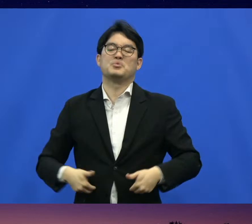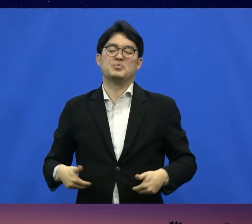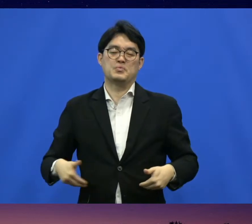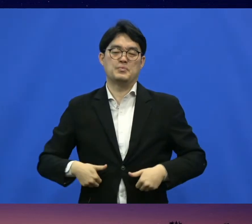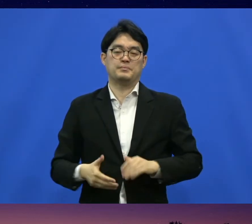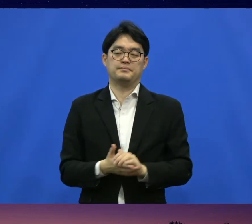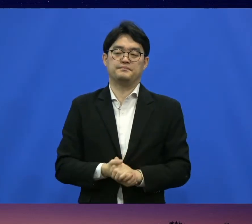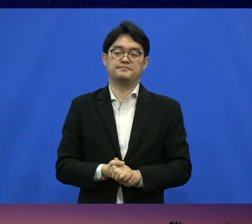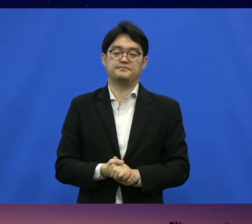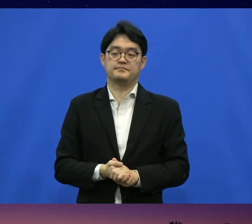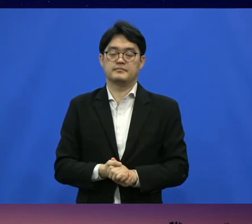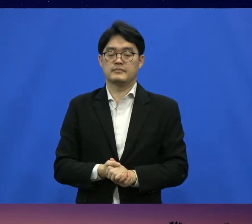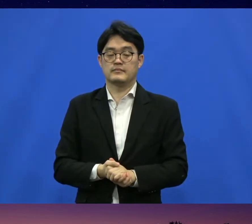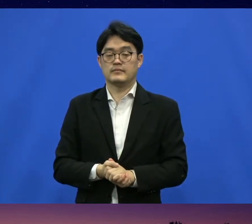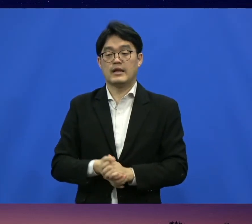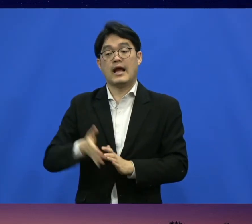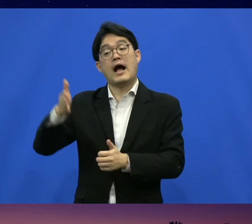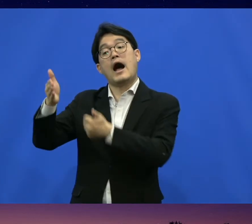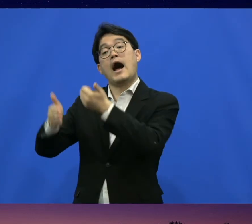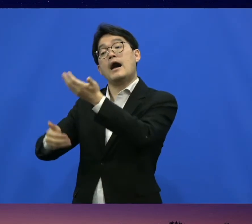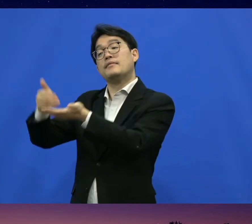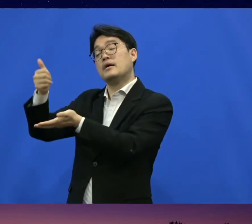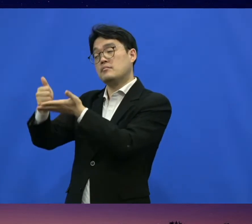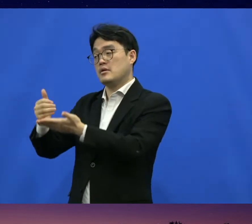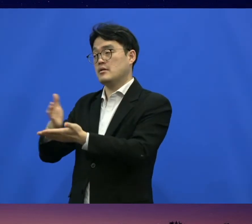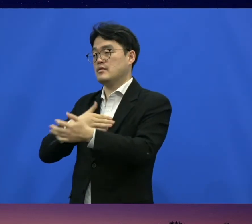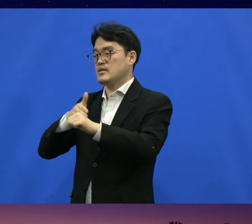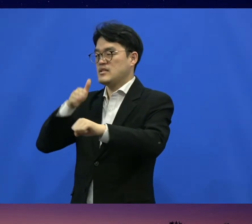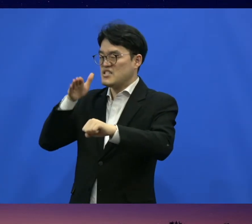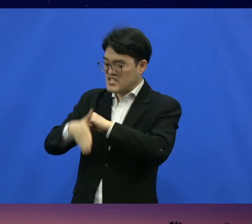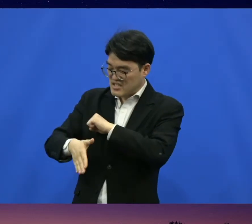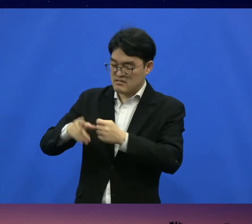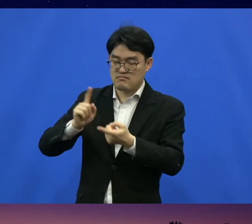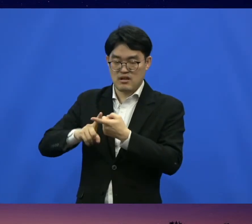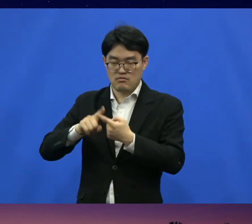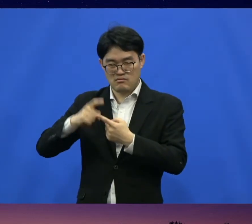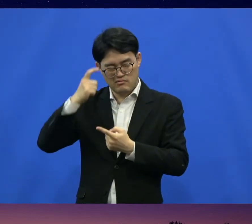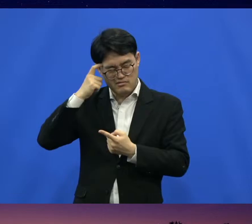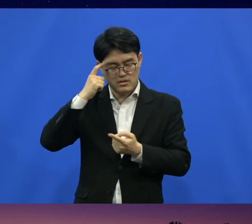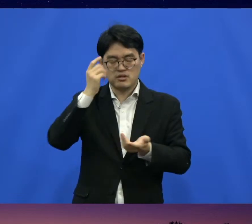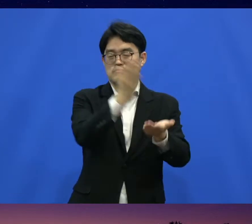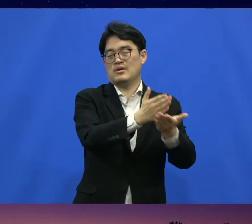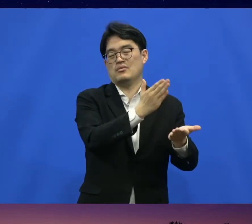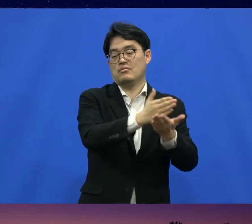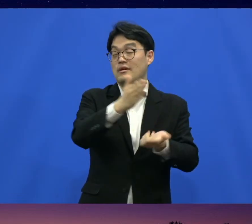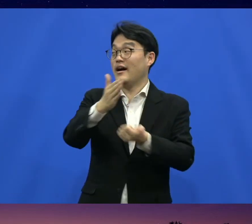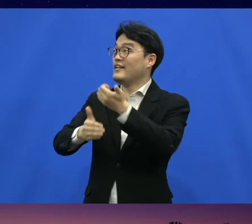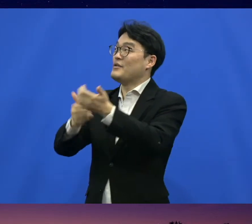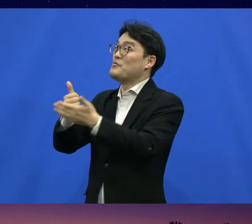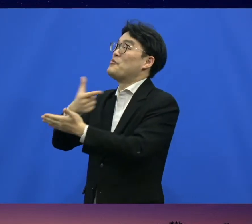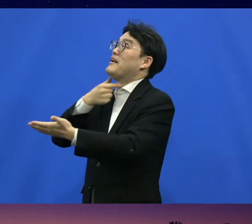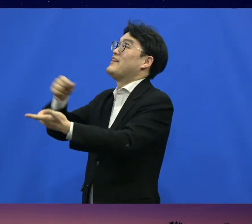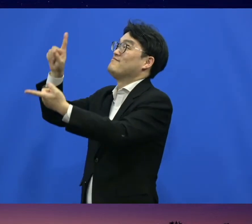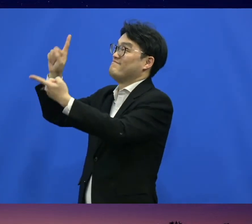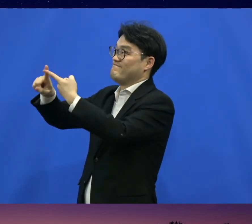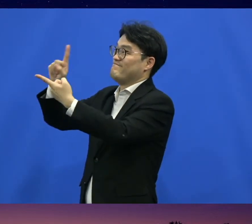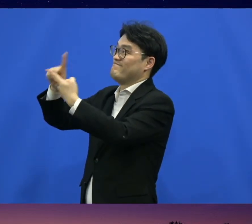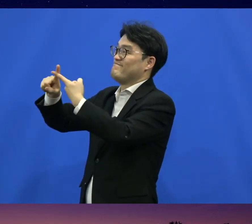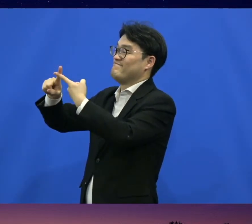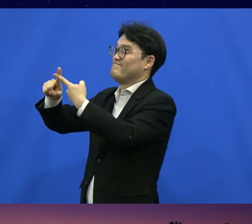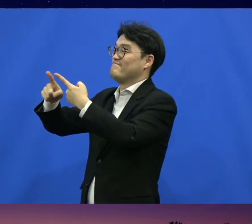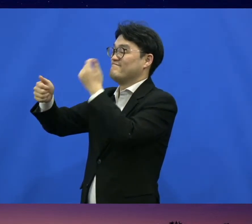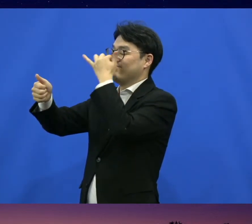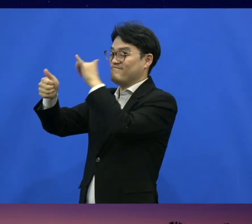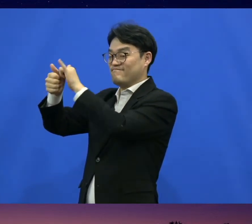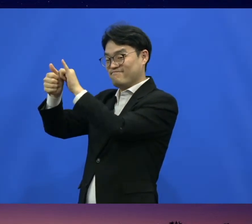우리는 하나님을 우리의 방식으로 섬긴다고 생각해서는 안 돼요. 하나님이 원하시는 방식으로 하나님을 섬겨야 돼요. 그리고 하나님의 그